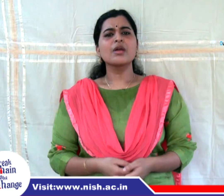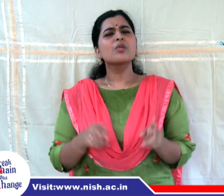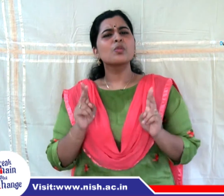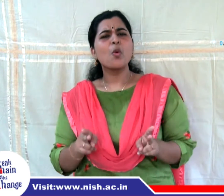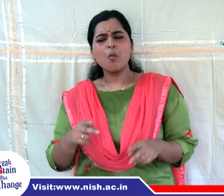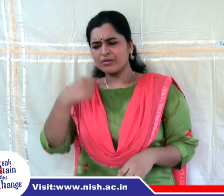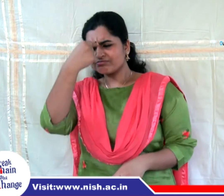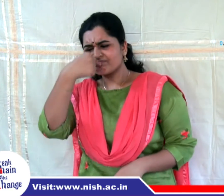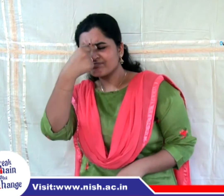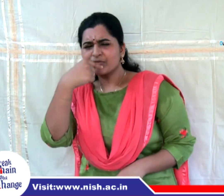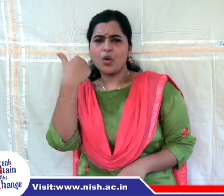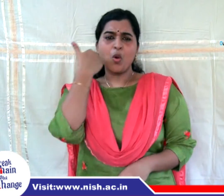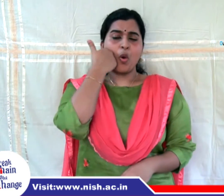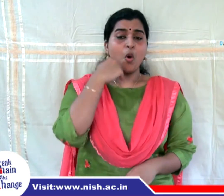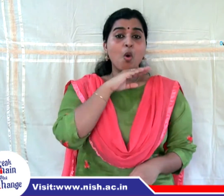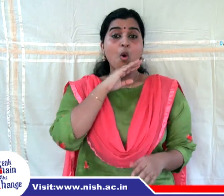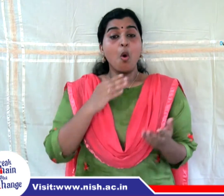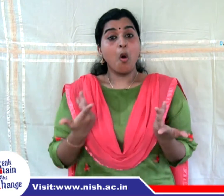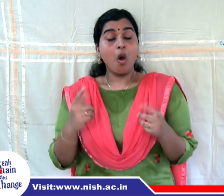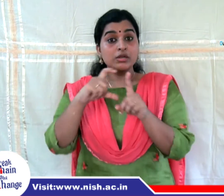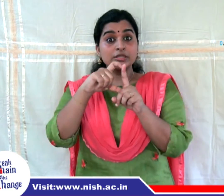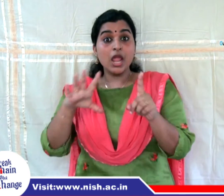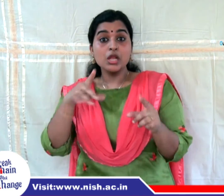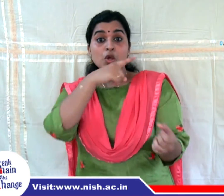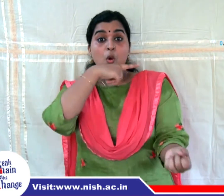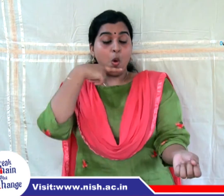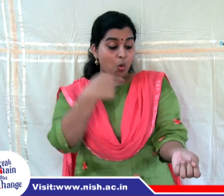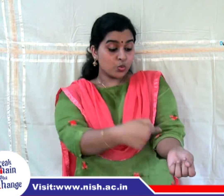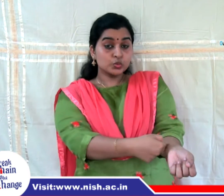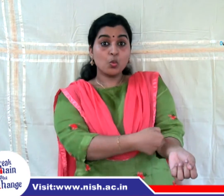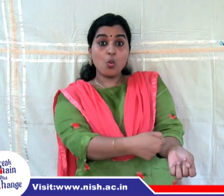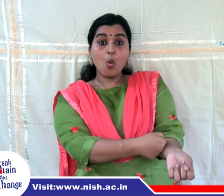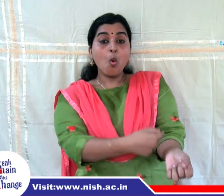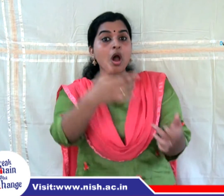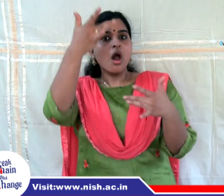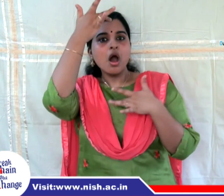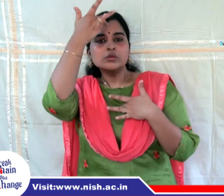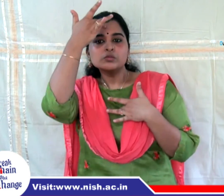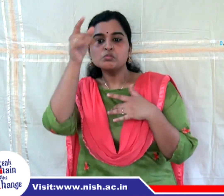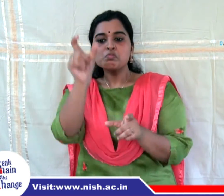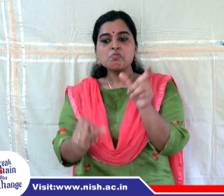സാധാരണ ജലദോഷപ്പനി മുതൽ മാരകമായ സെപ്റ്റിസീമിയ ഷോക്ക് വരെ നോവൽ കൊറോണ വൈറസ് ബാധകർക്ക് ഉണ്ടാകാം.